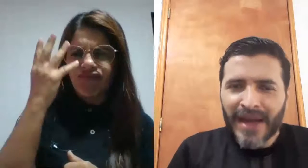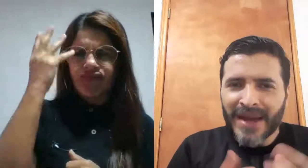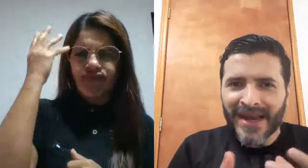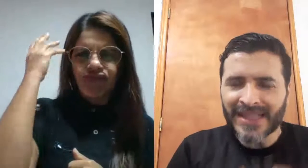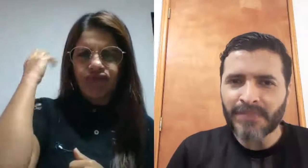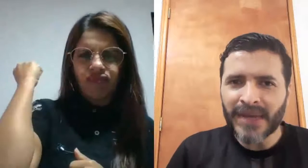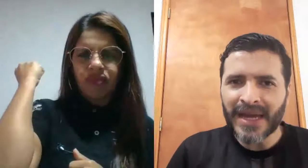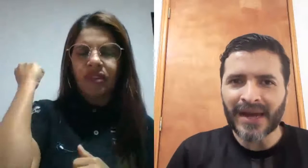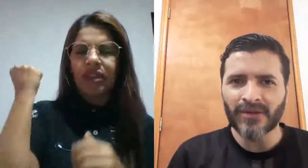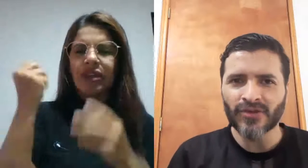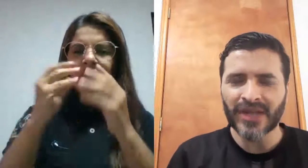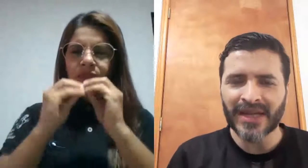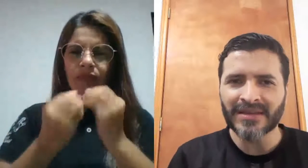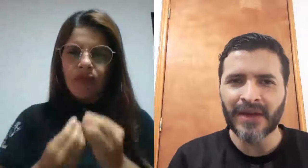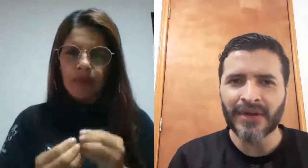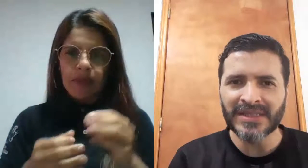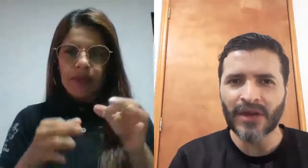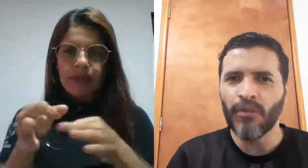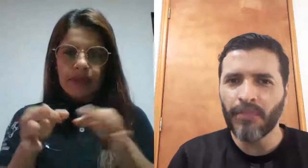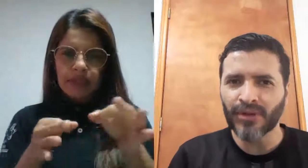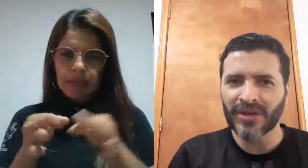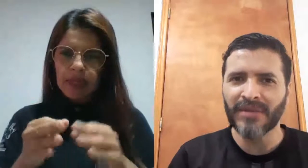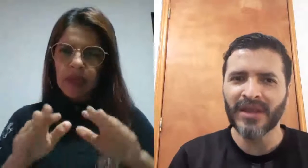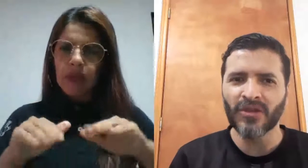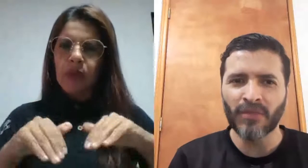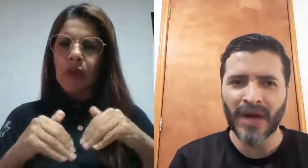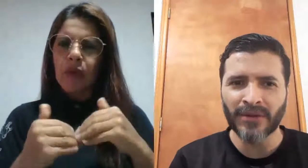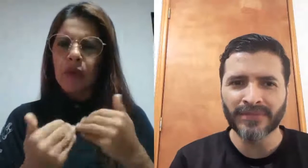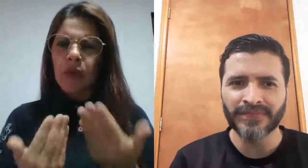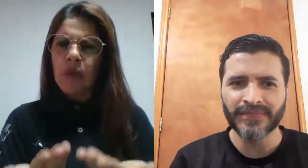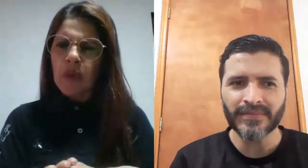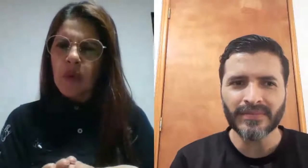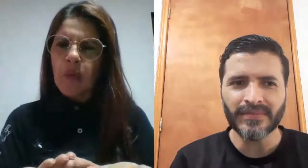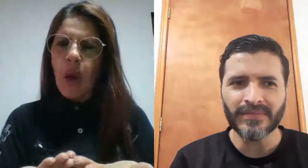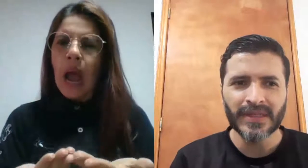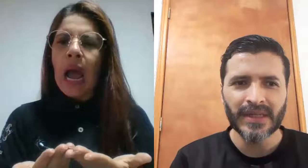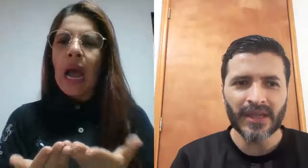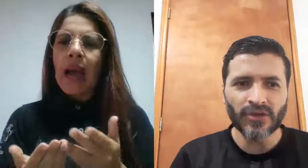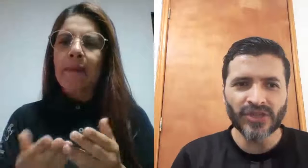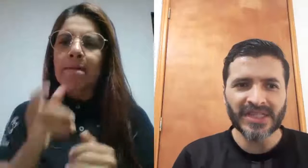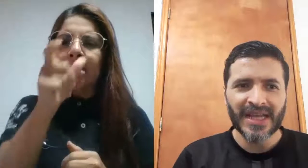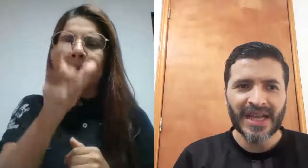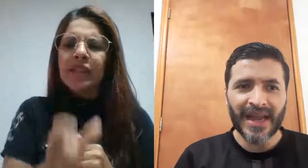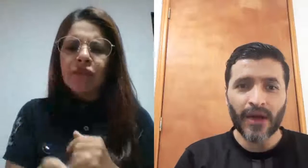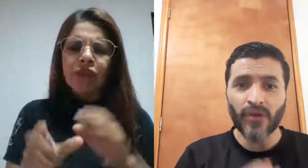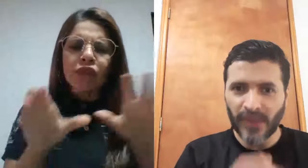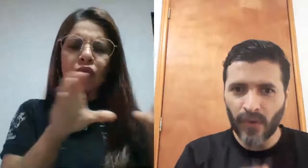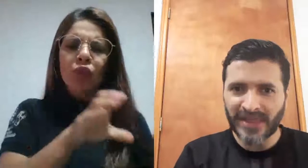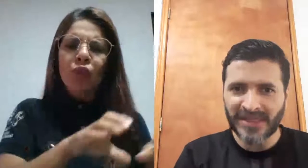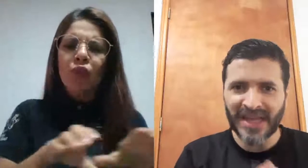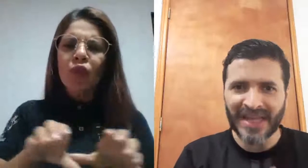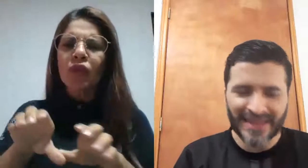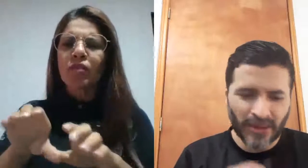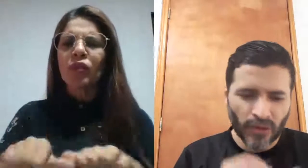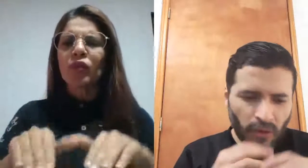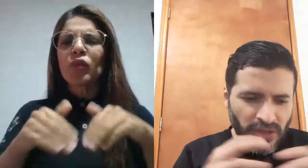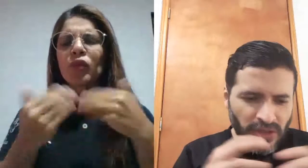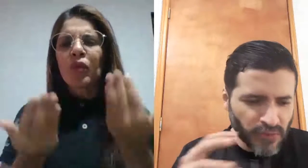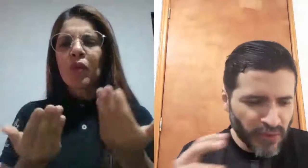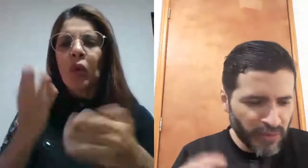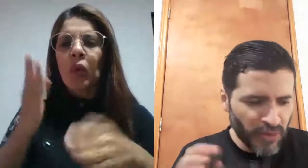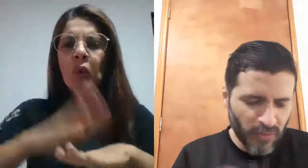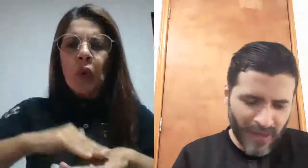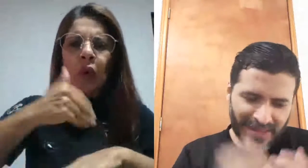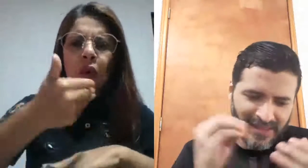la única manera de explicarlos era a través del comportamiento humano. Entonces, la consecuencia de